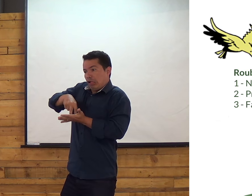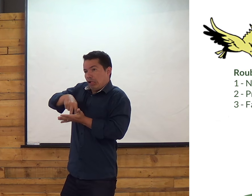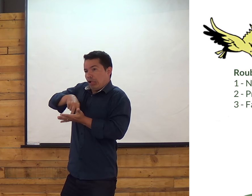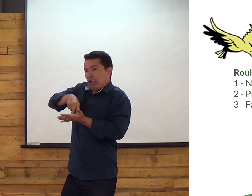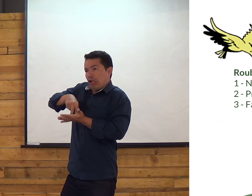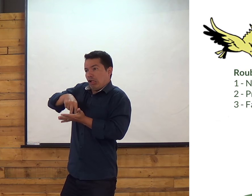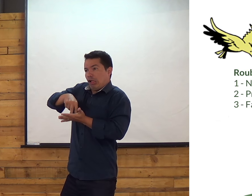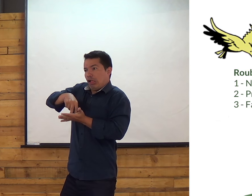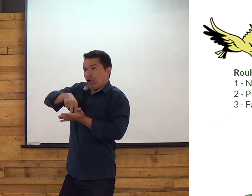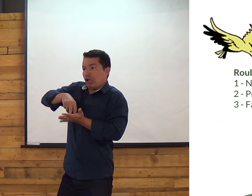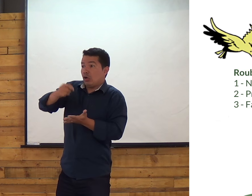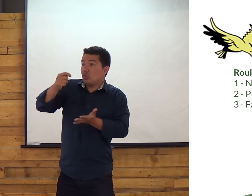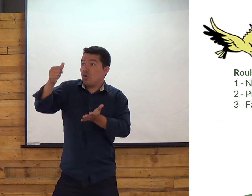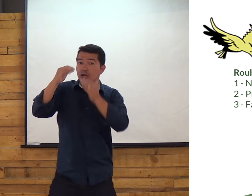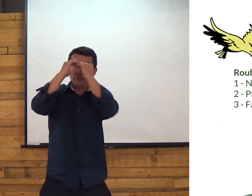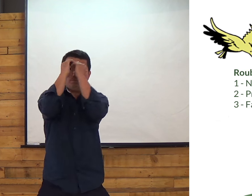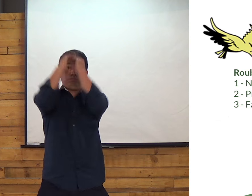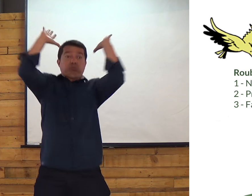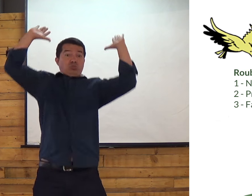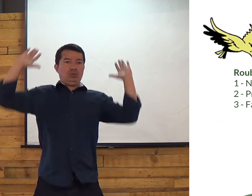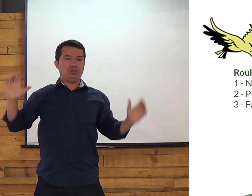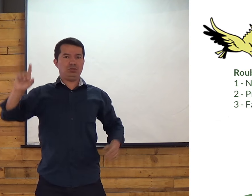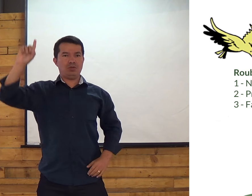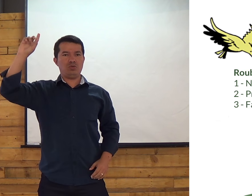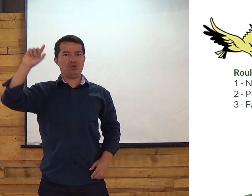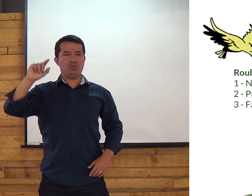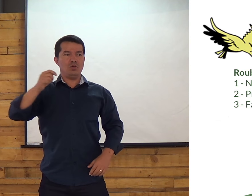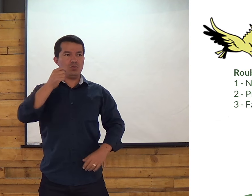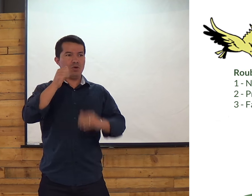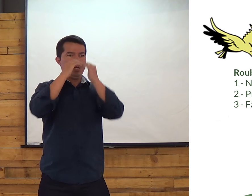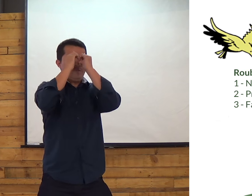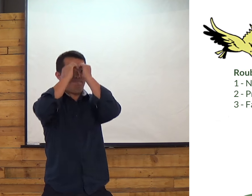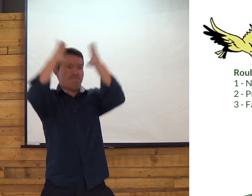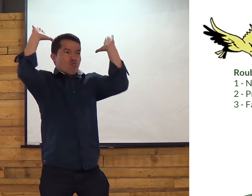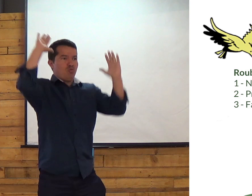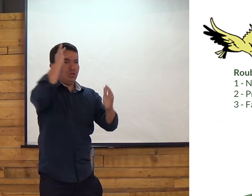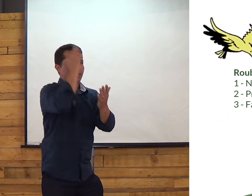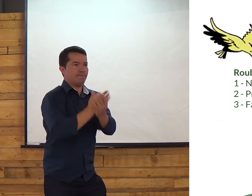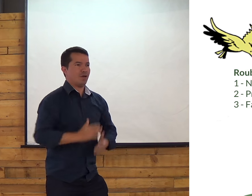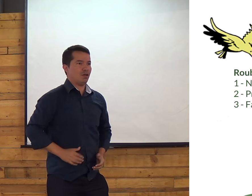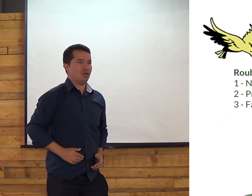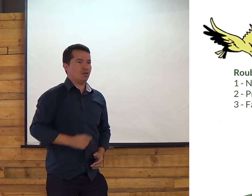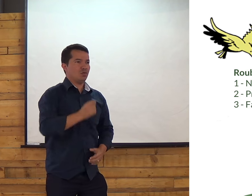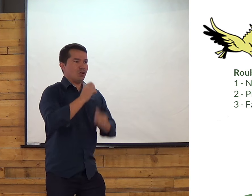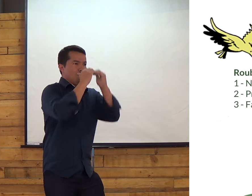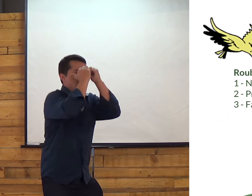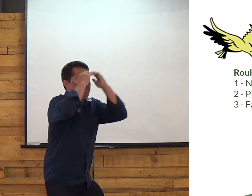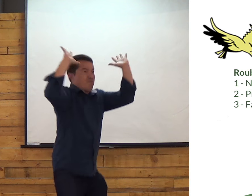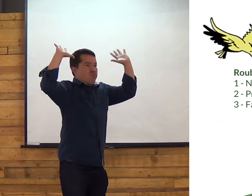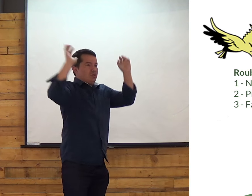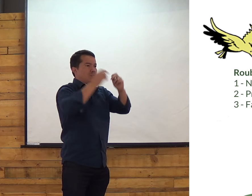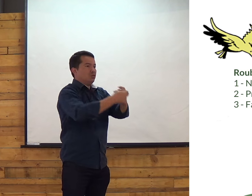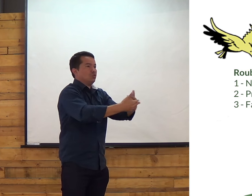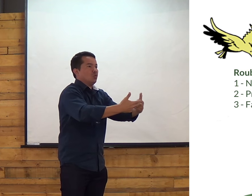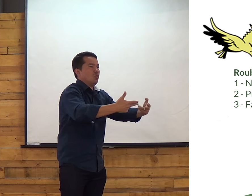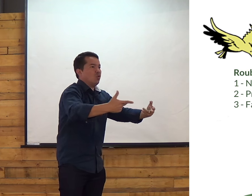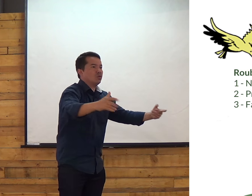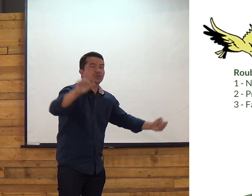investir em você. E a sua firmeza não existe, e então você desiste de tudo. Acaba a sua fé,